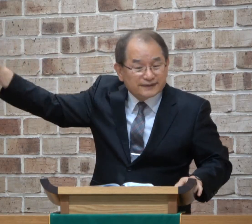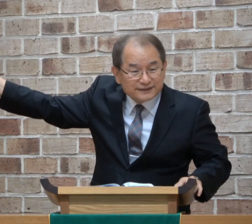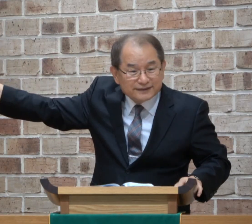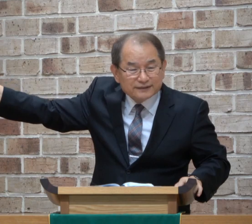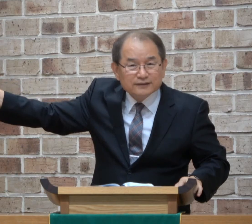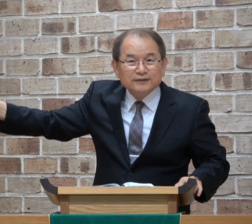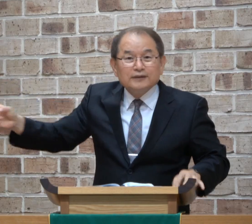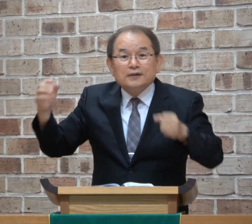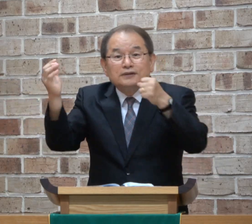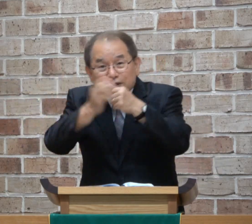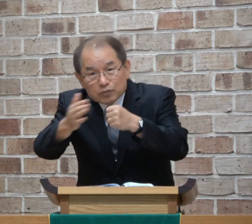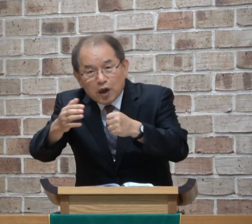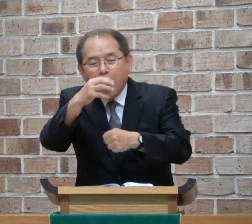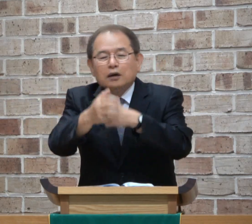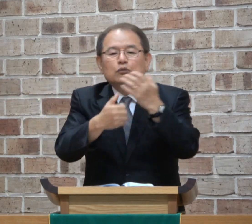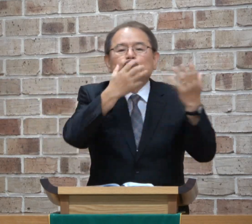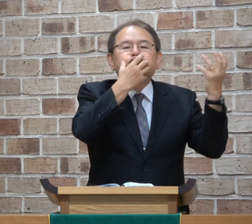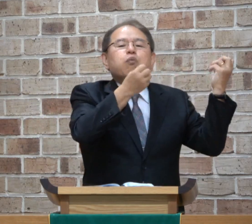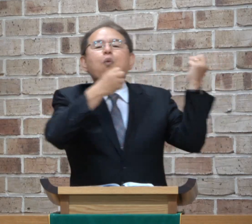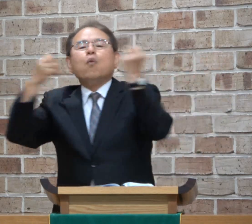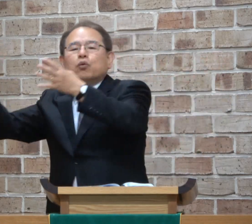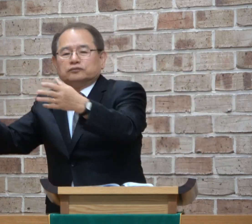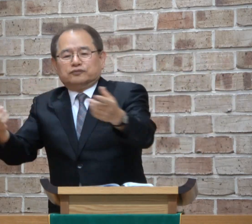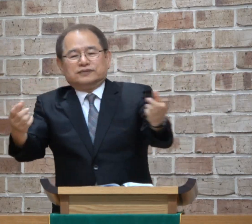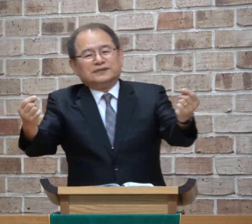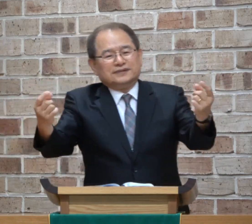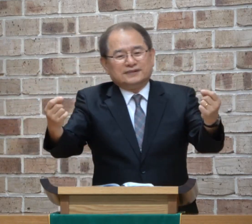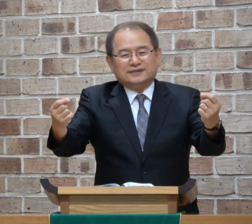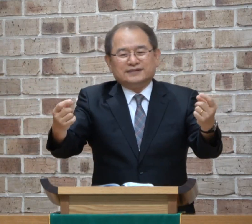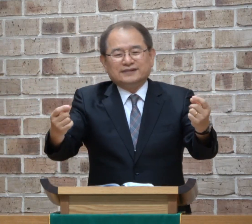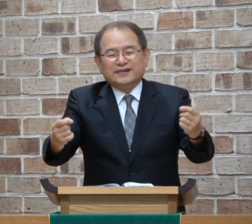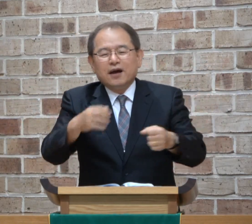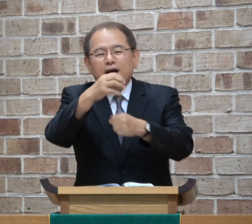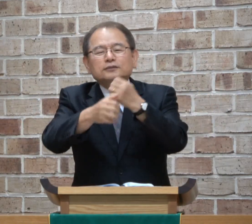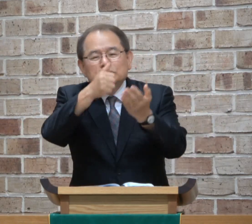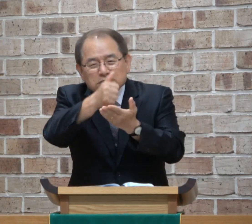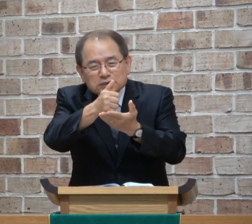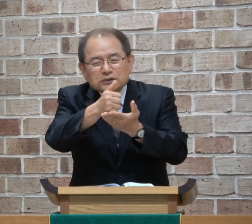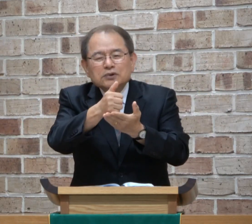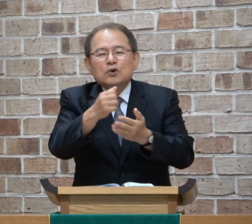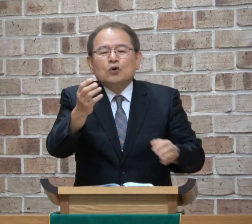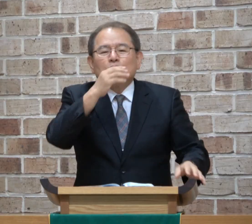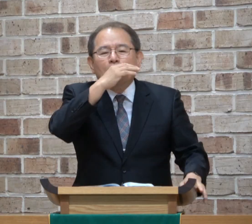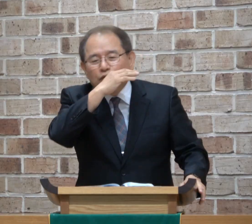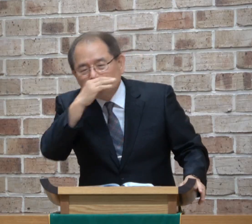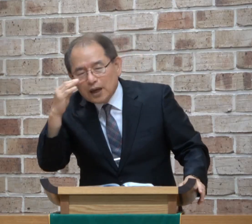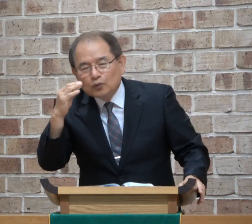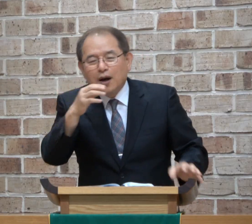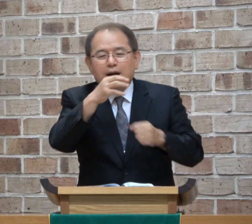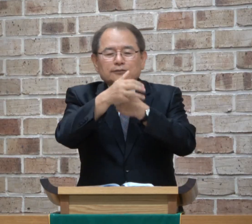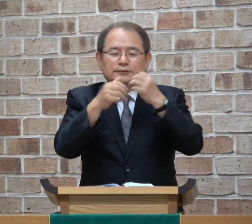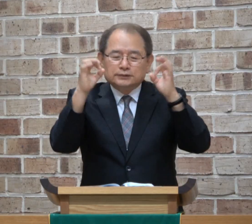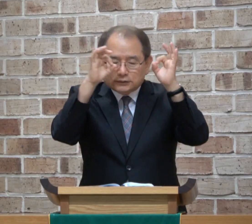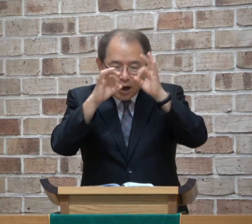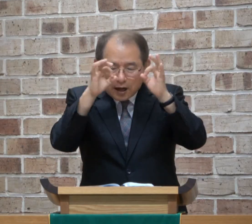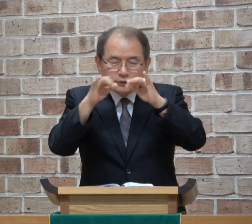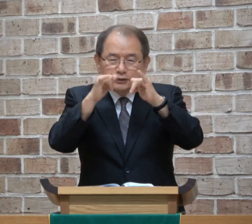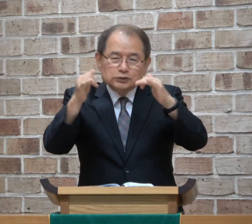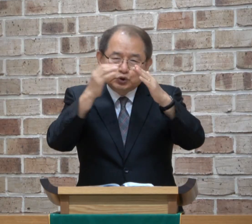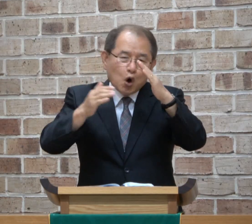백부장 중에서 이렇게 하나님 앞에 기도한 백부장은 처음 보는 것 같습니다. 이를 통해서 하나님은 이 가정에 복을 주셨습니다. 하나님은 경건한